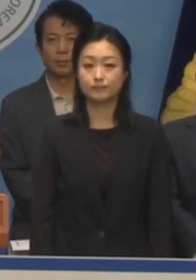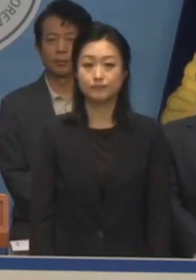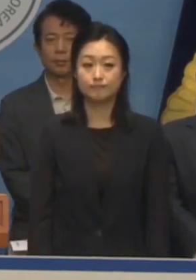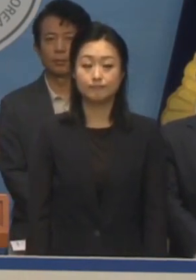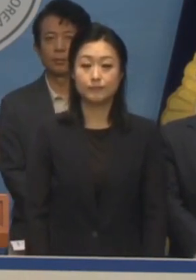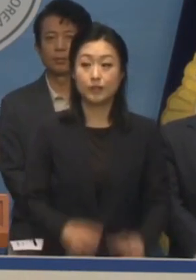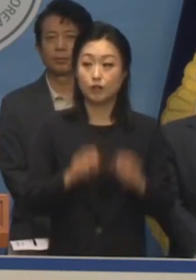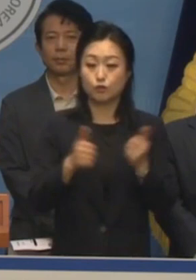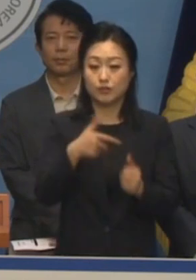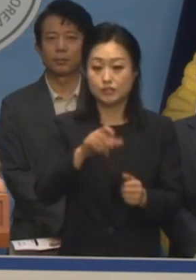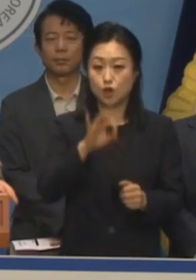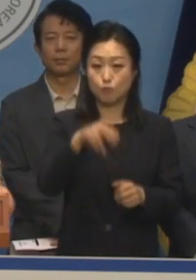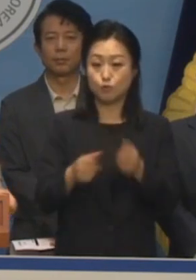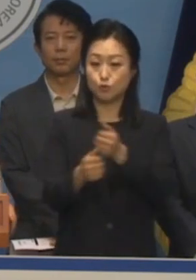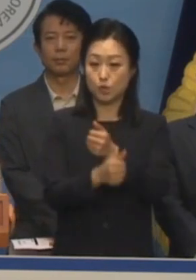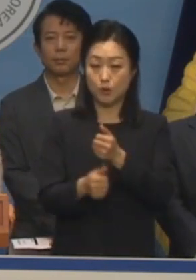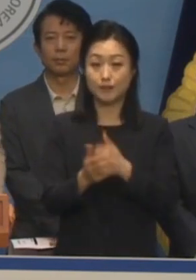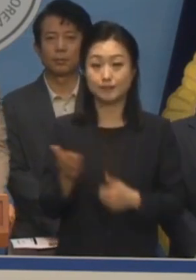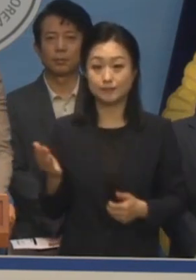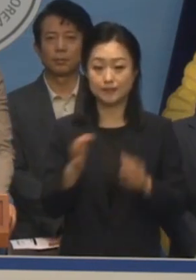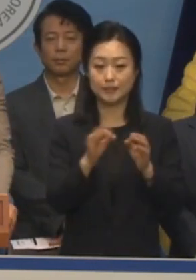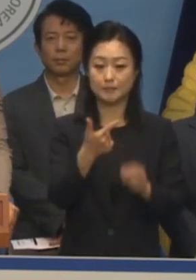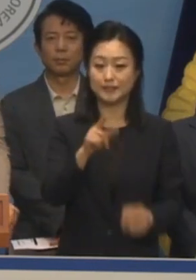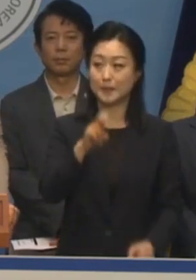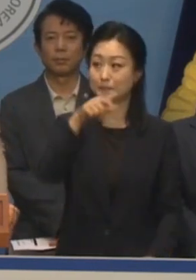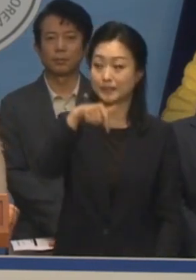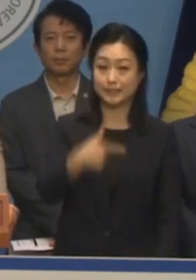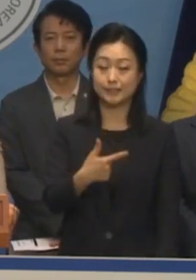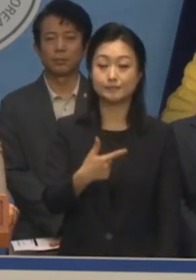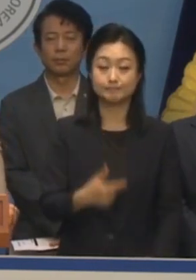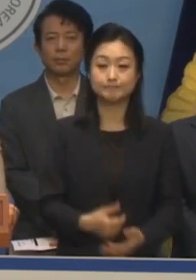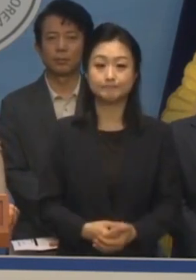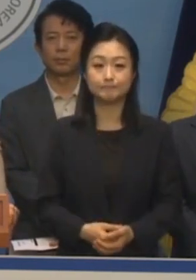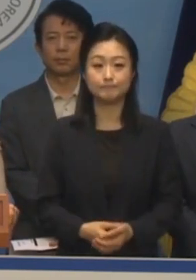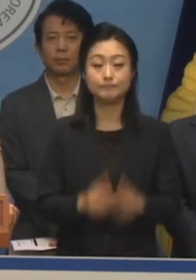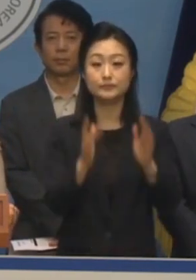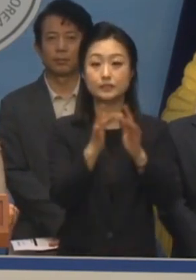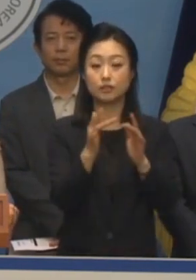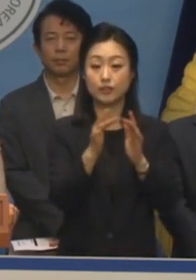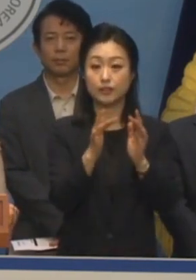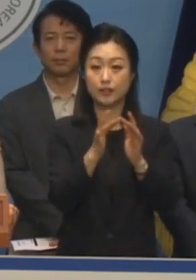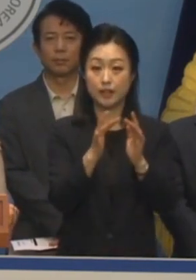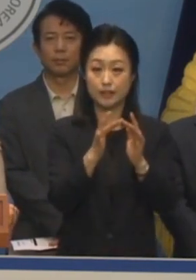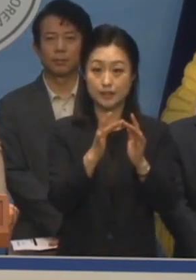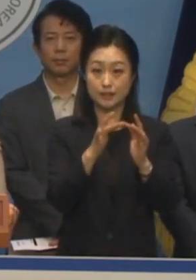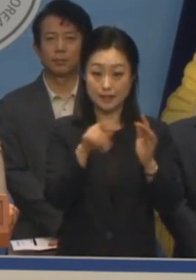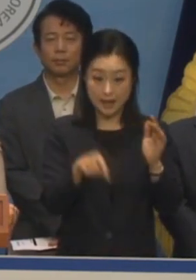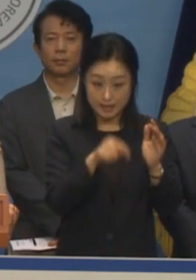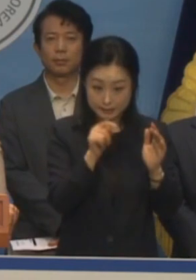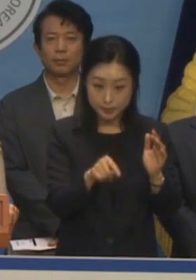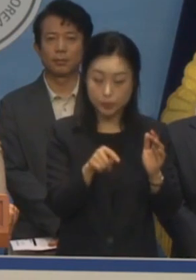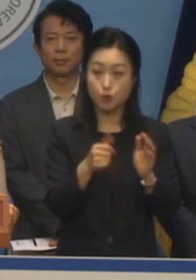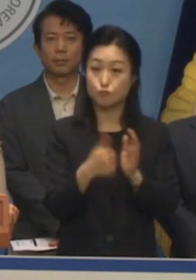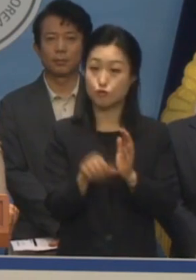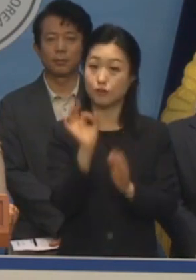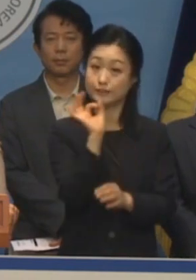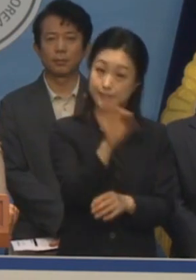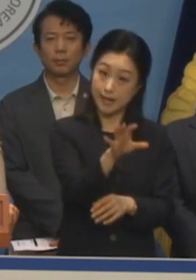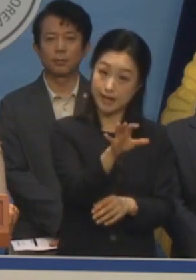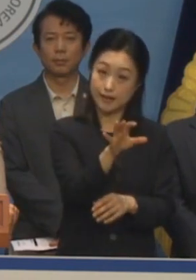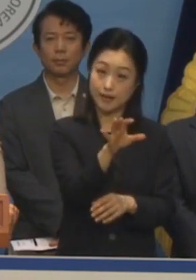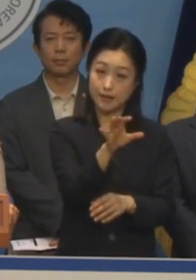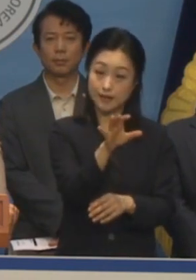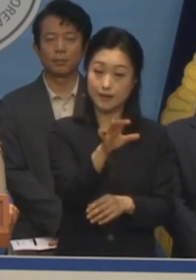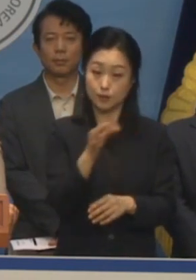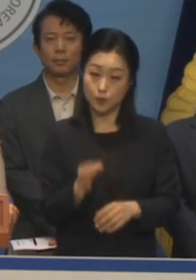예, 국회 정무위의 김남건 의원입니다. 그 온라인 플랫폼에서 소비자가 물건을 구매를